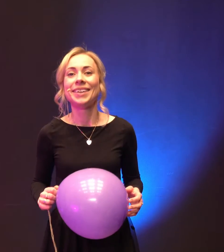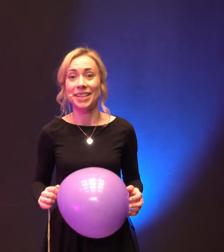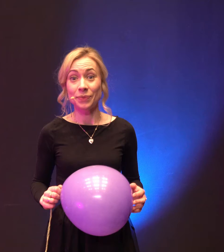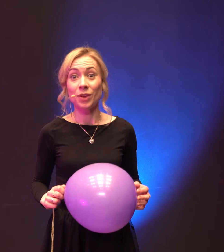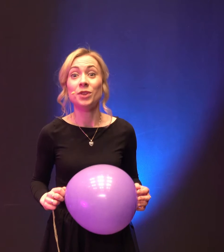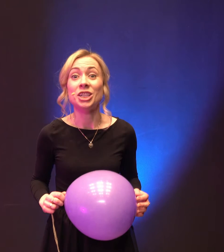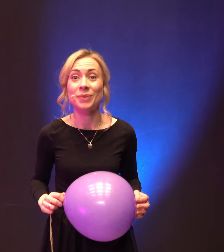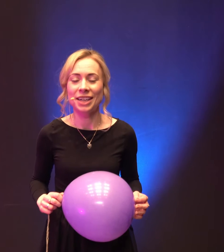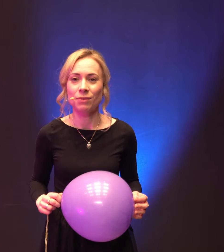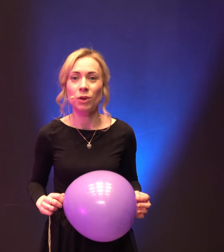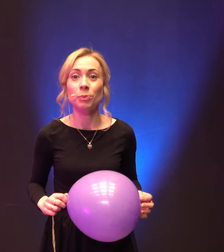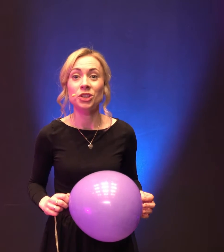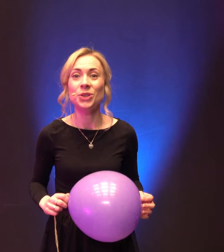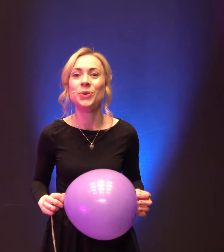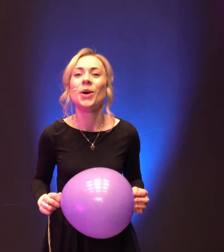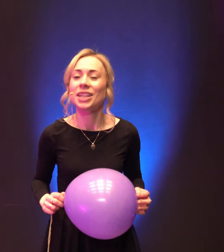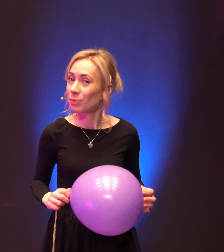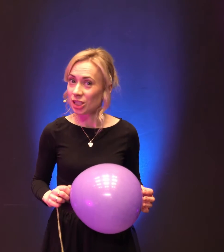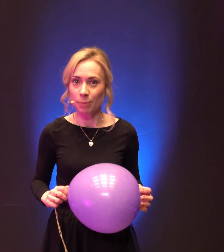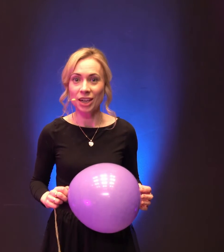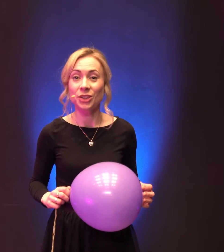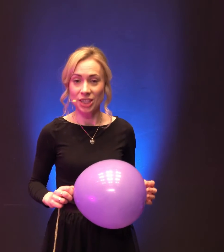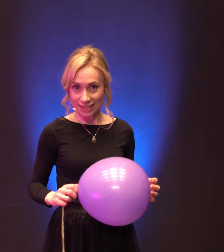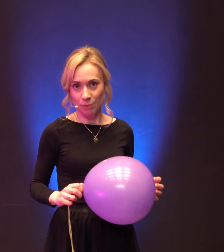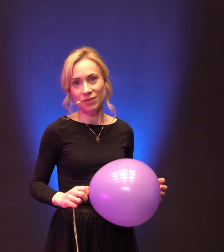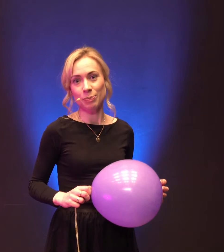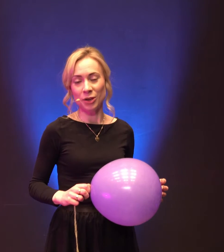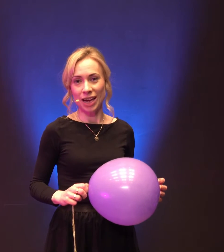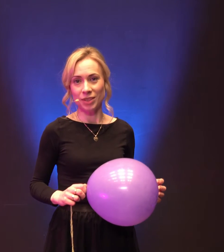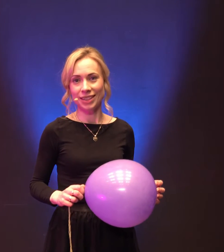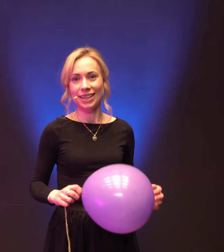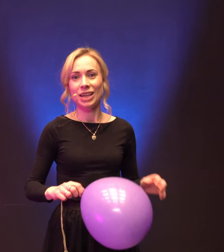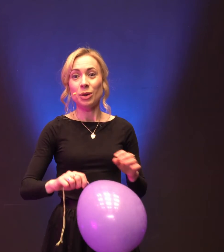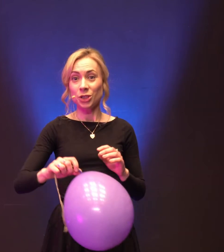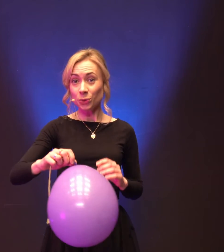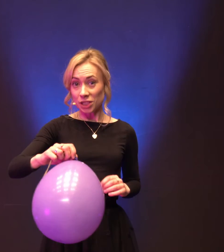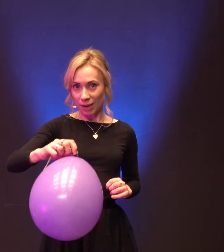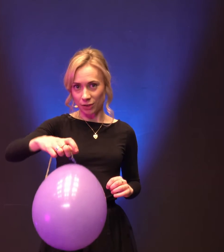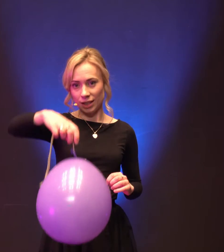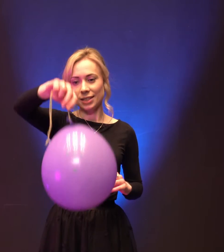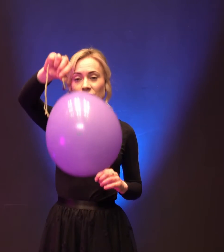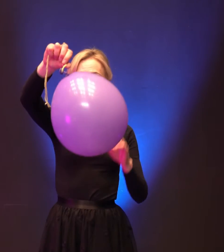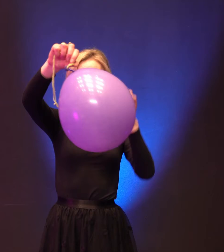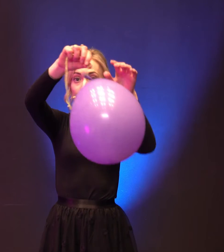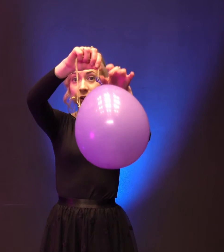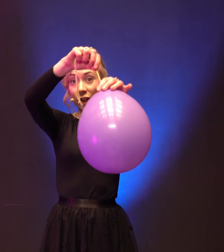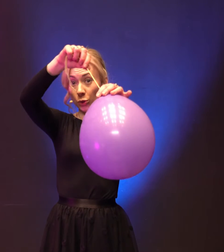Kochani, w naszym karnawałowym odcinku nie może zabraknąć zabawy z balonami. Przygotujcie balon, zaczepcie go na